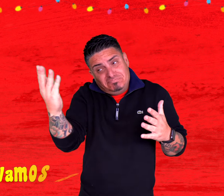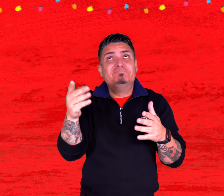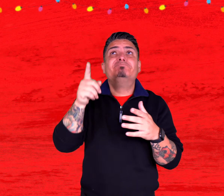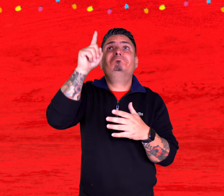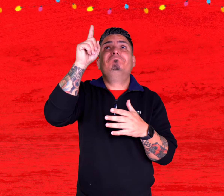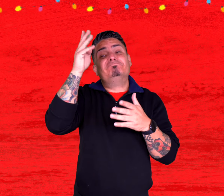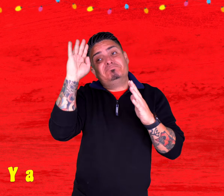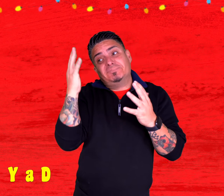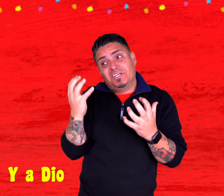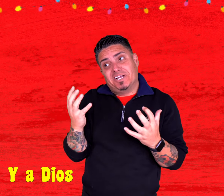hace tiempo no te veo.